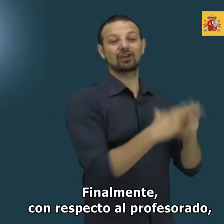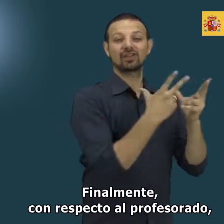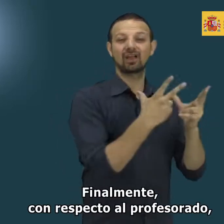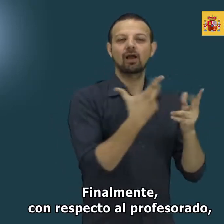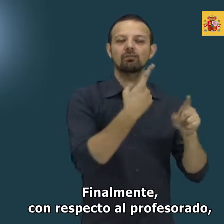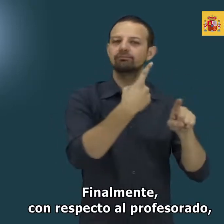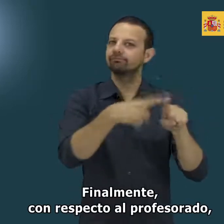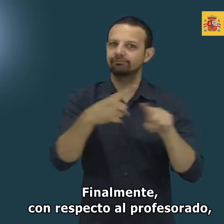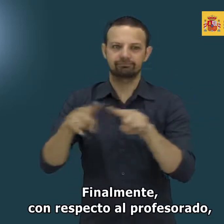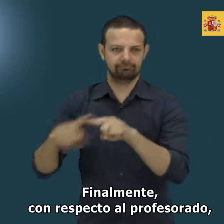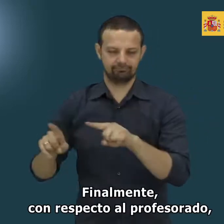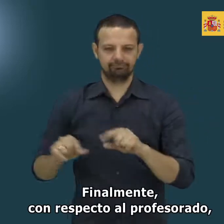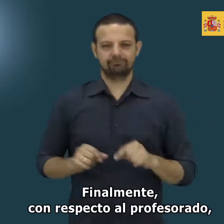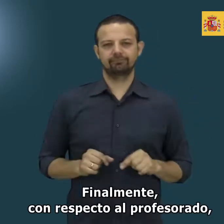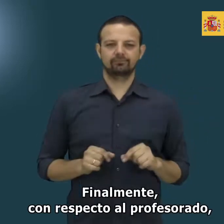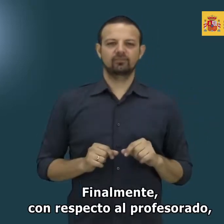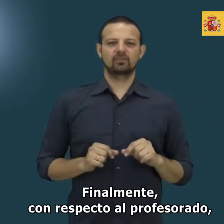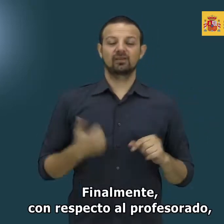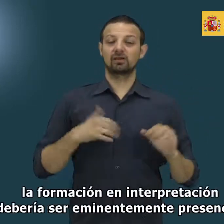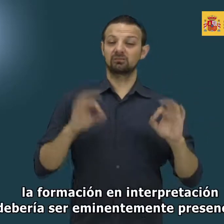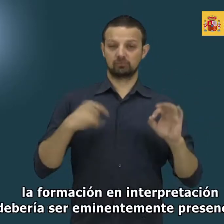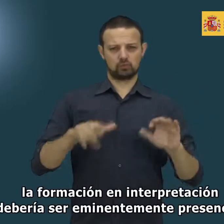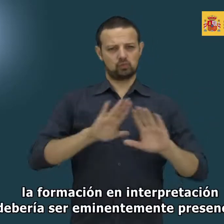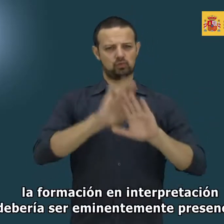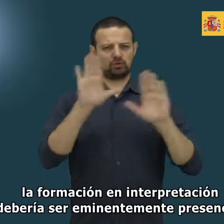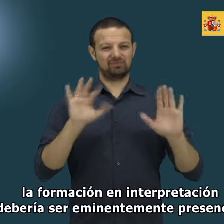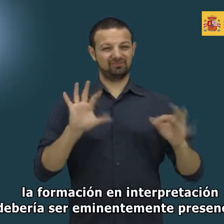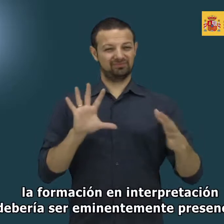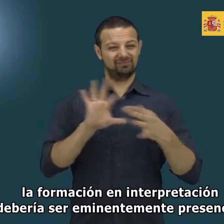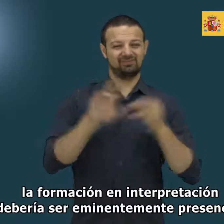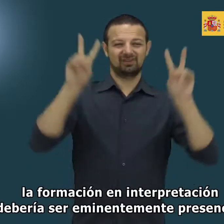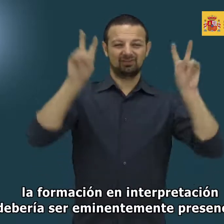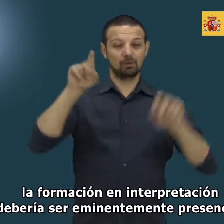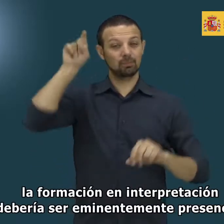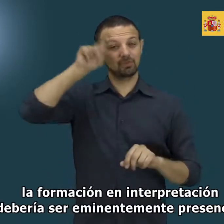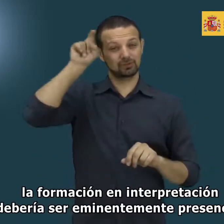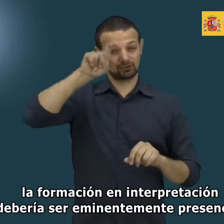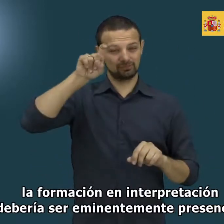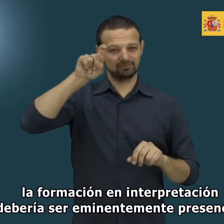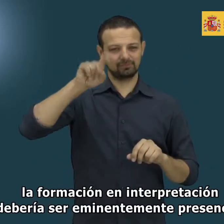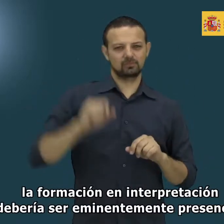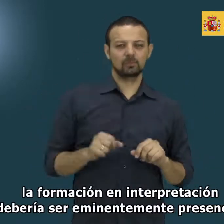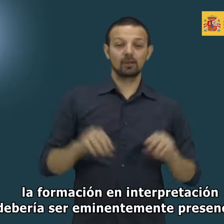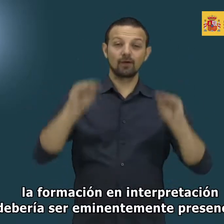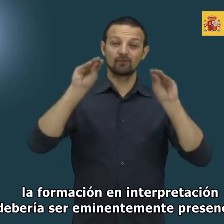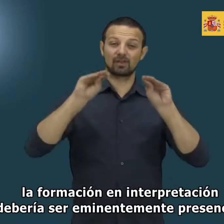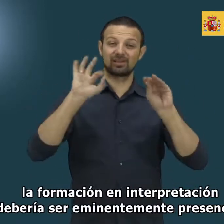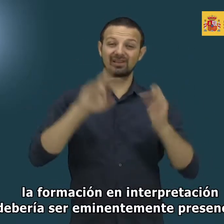Finalmente, con respecto al profesorado, la formación en interpretación debería ser eminentemente presencial,